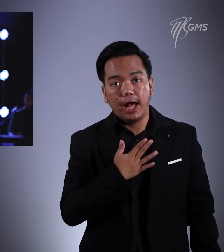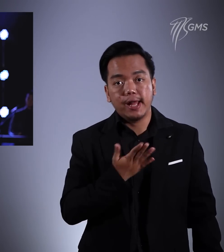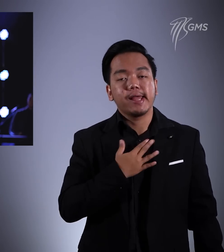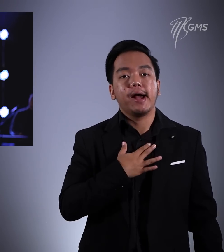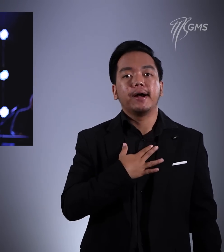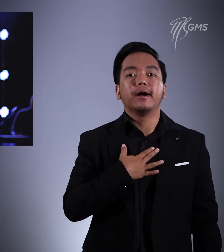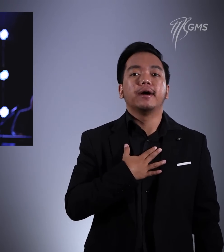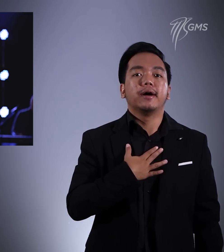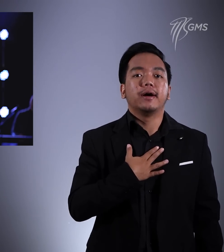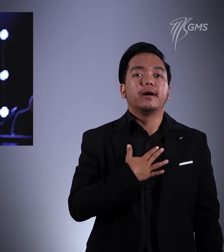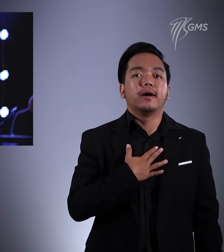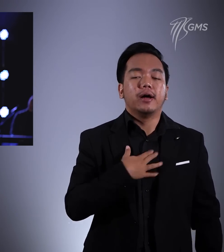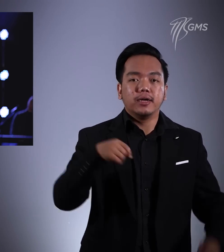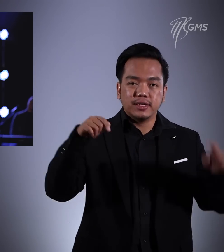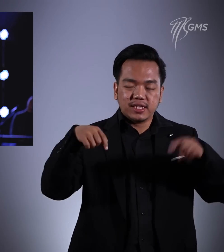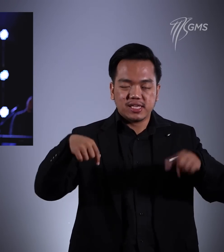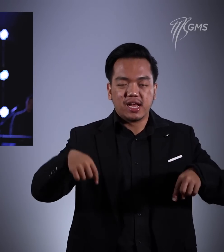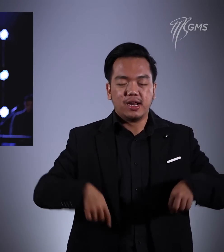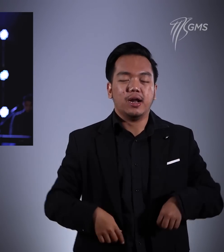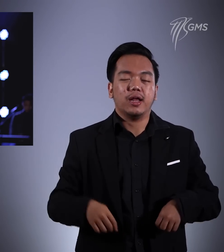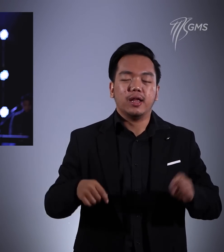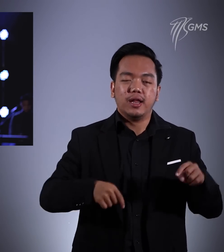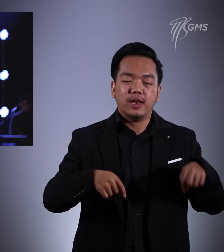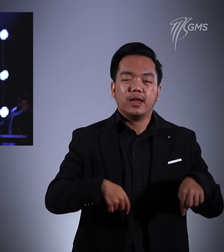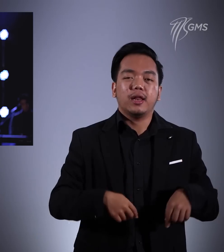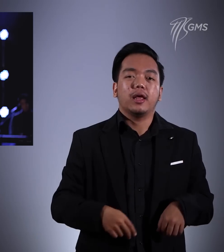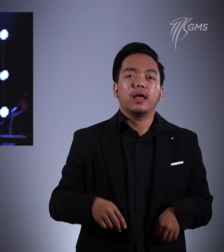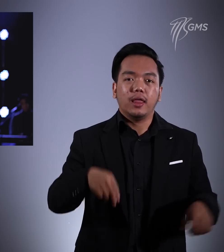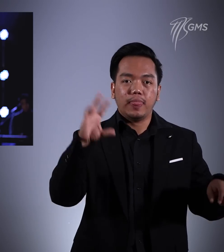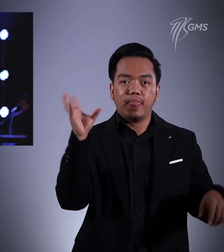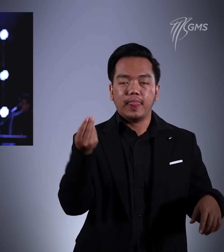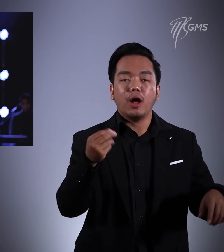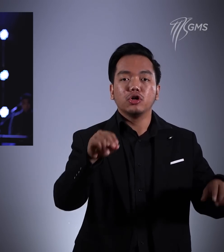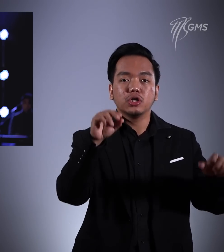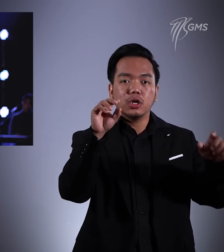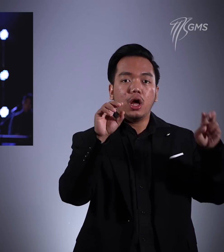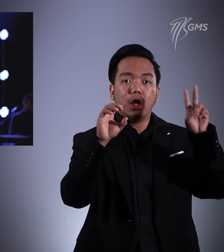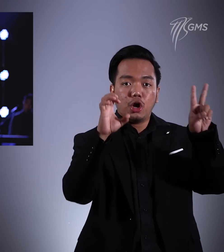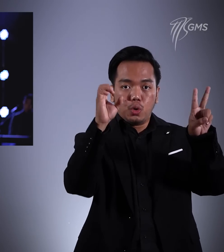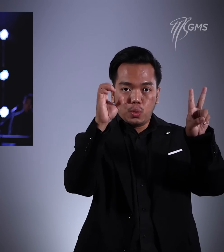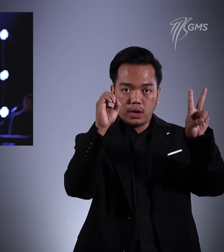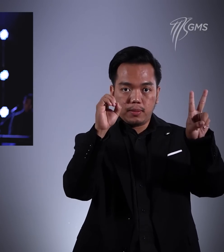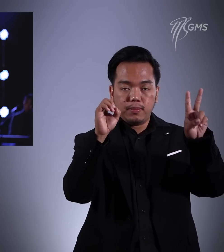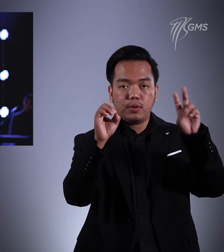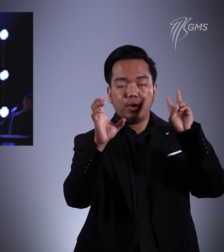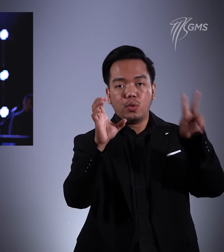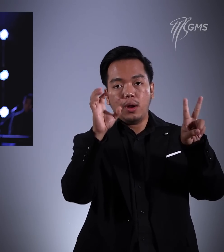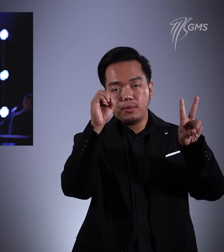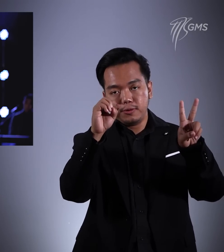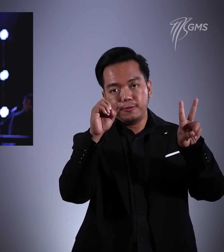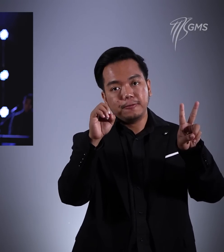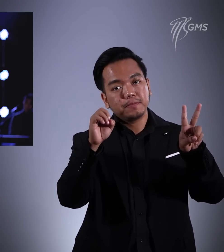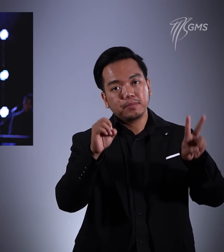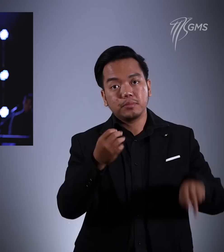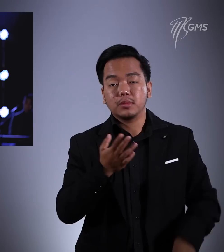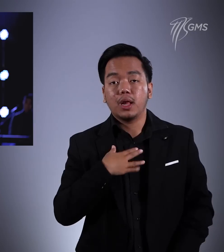nanti ini khotbah yang direkam ini akan terus menerus sampai anak cucu kita kan. Tapi sekarang 2020, jadi saya bertobat